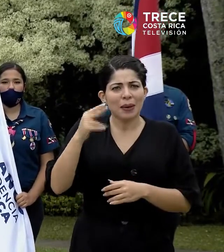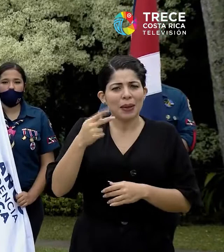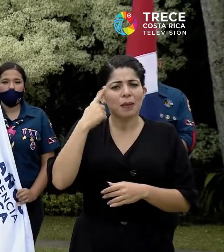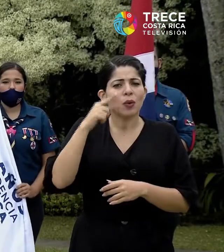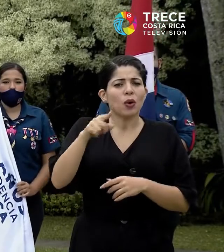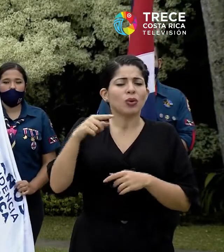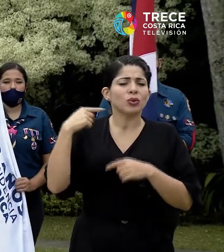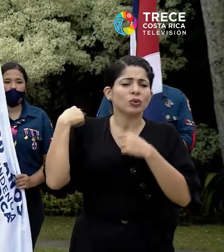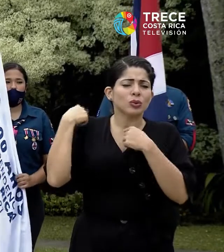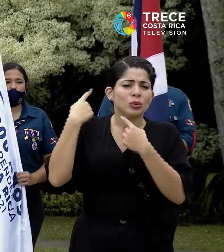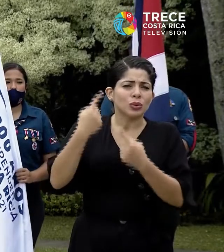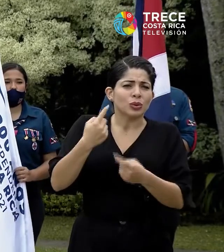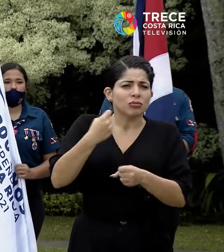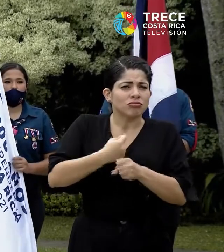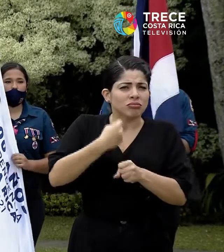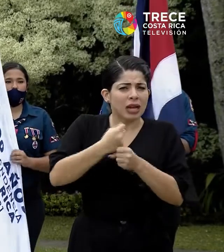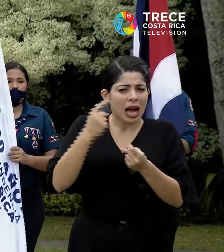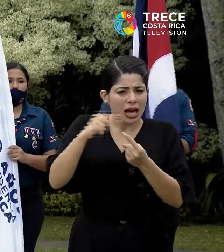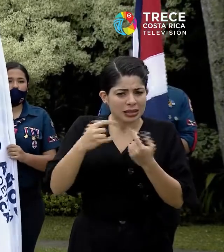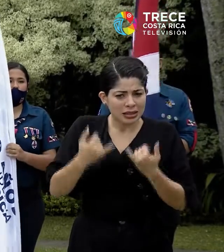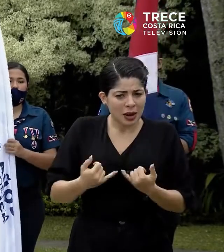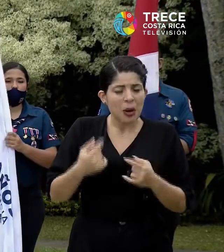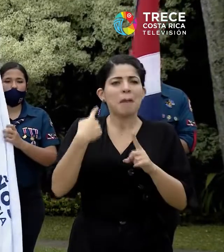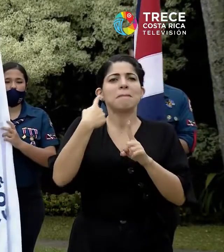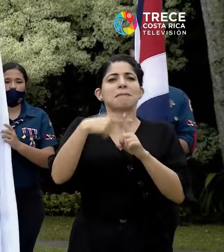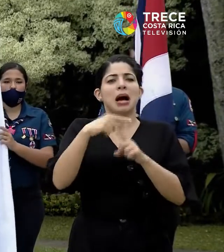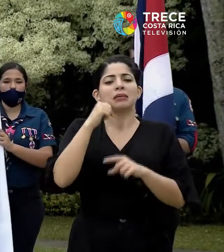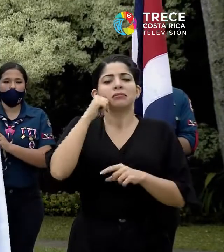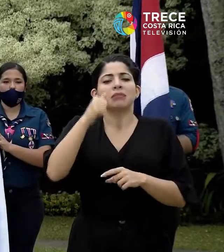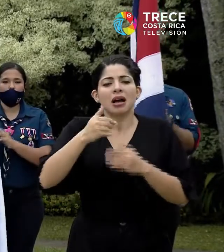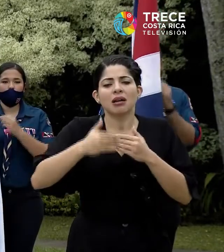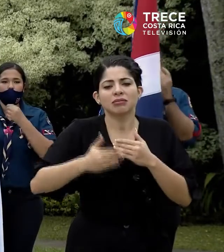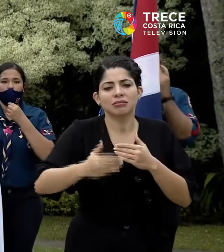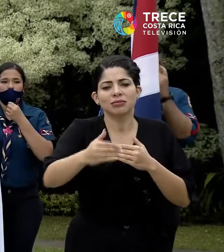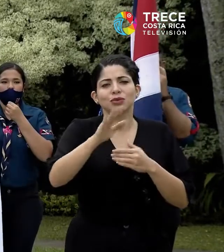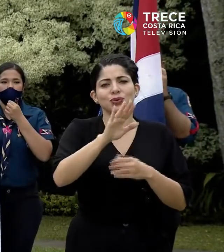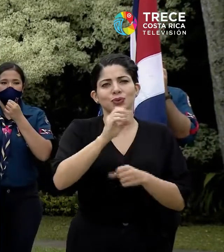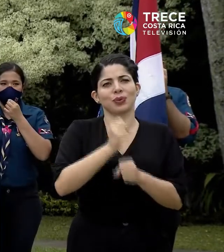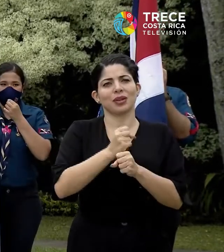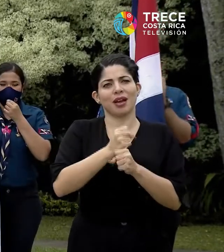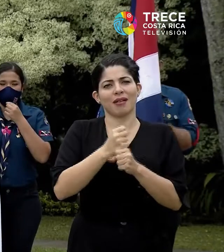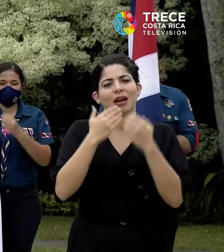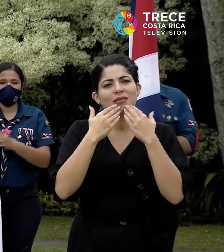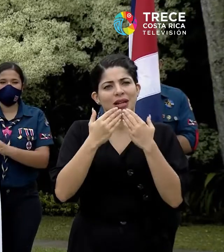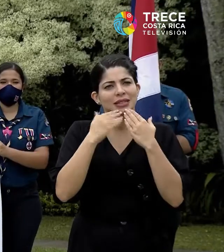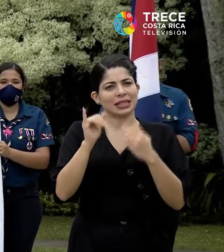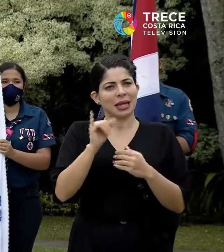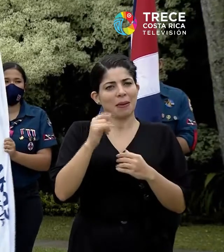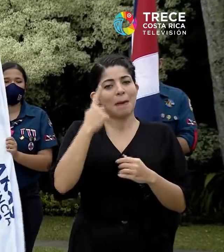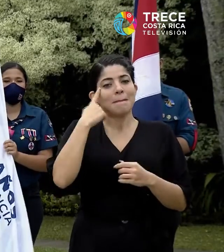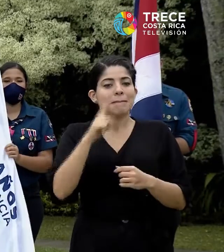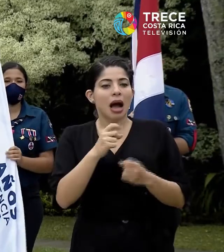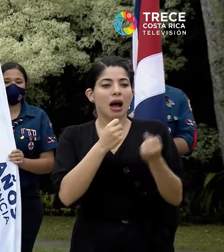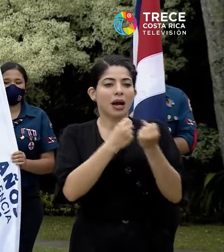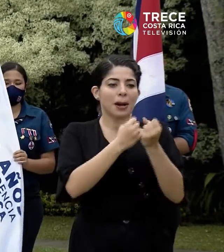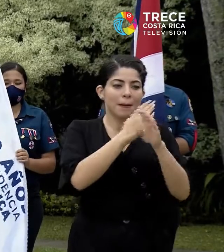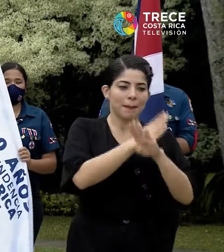hecho hasta ahora y por todo lo que harás mañana en la paz y en la